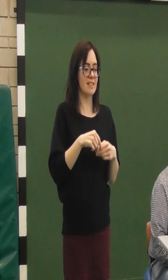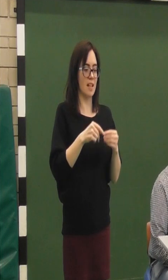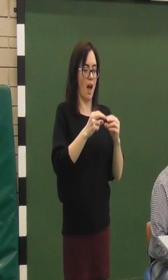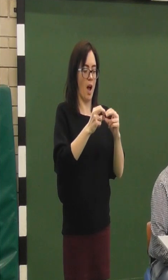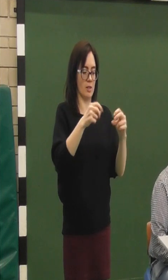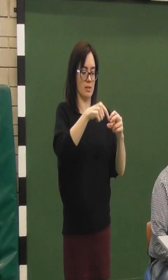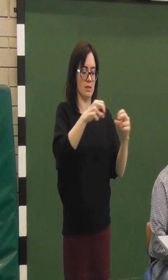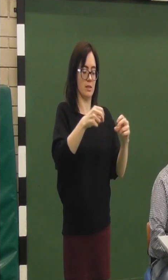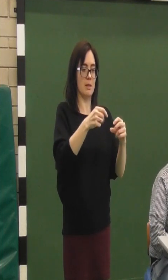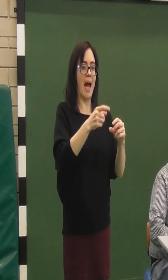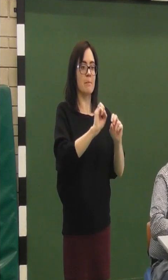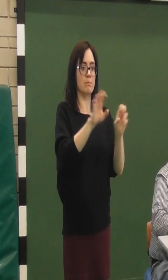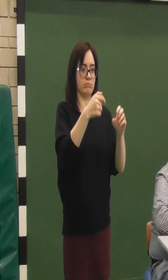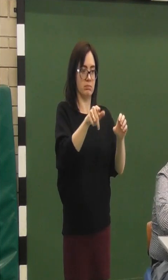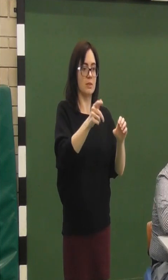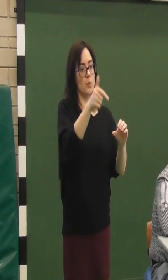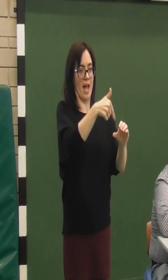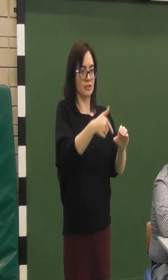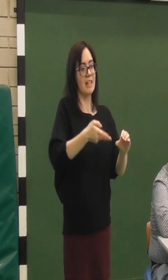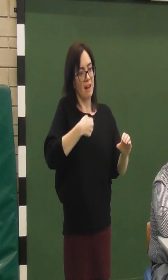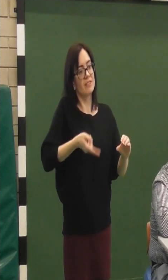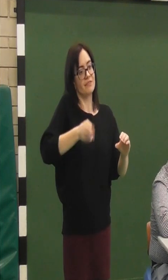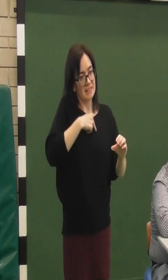szállítottam. Ő pedig a